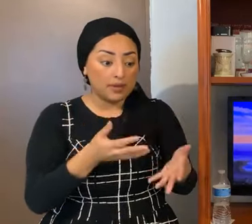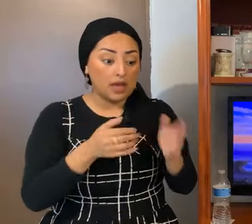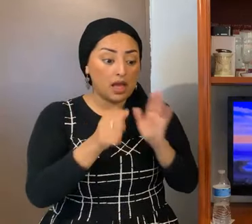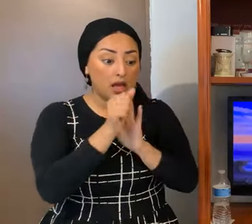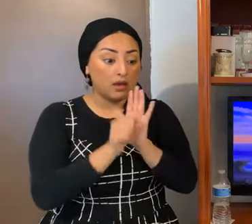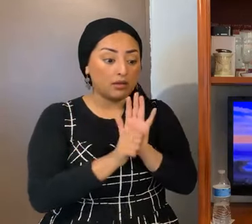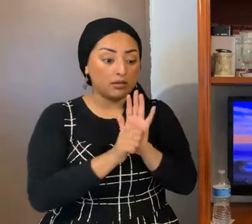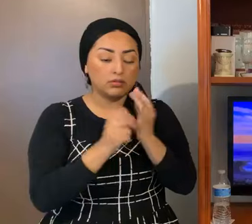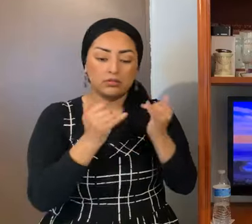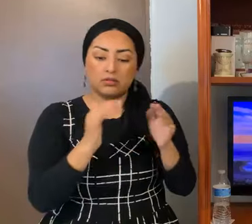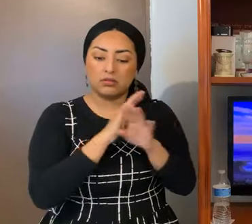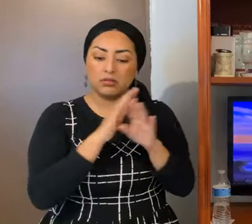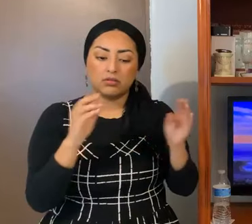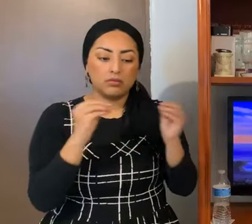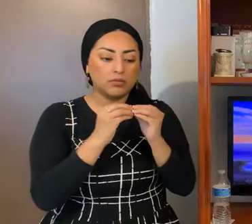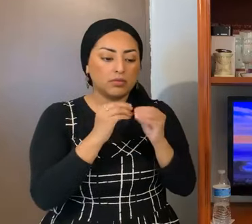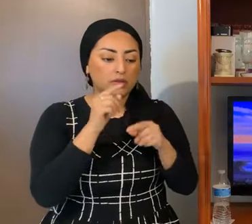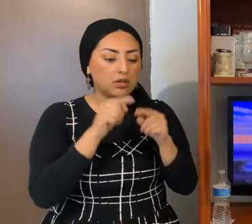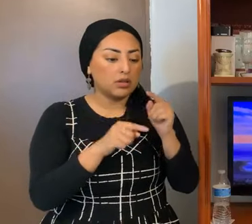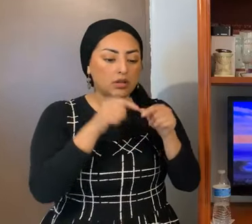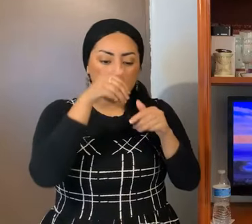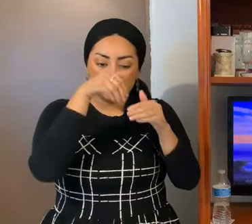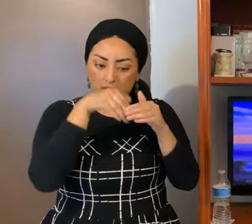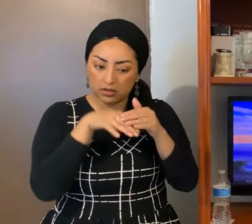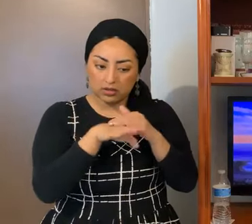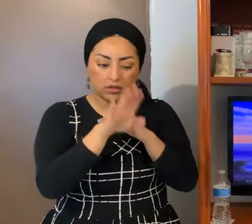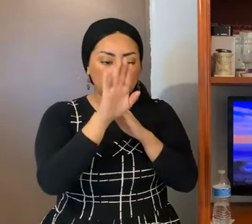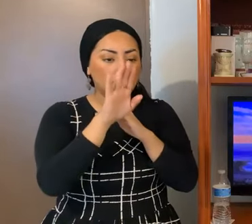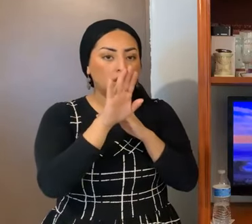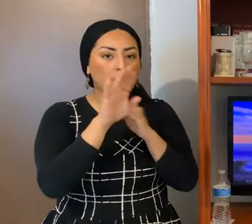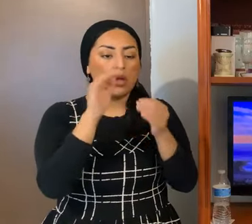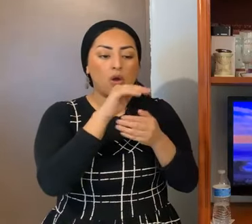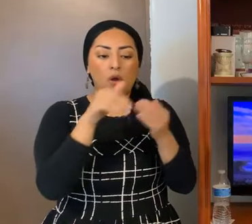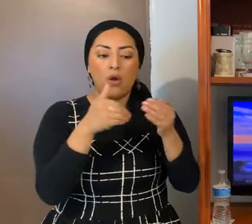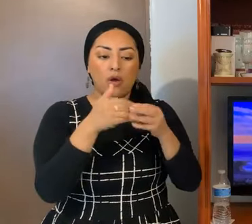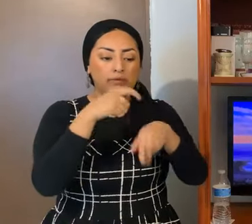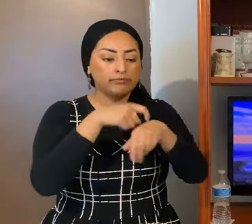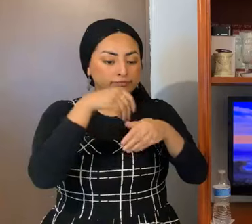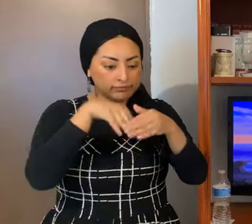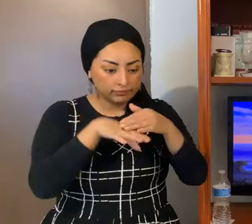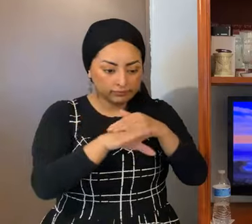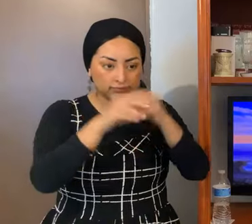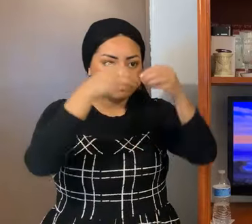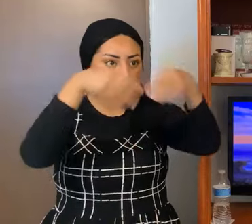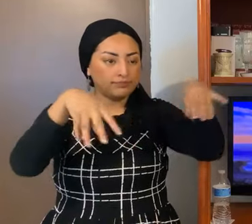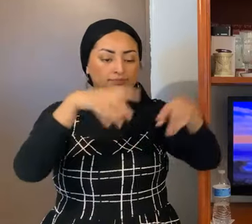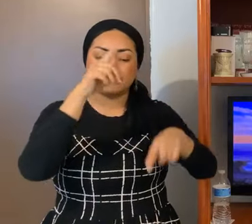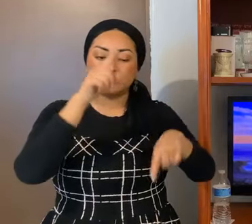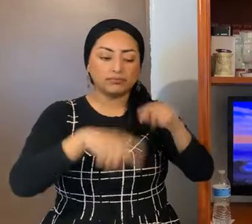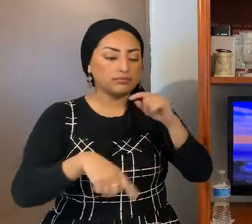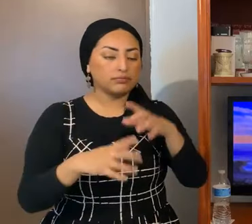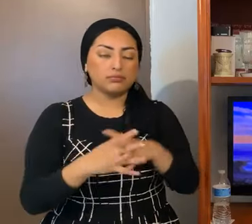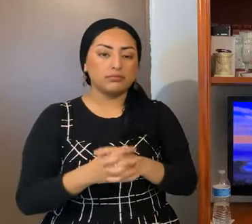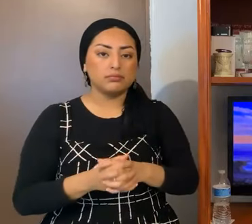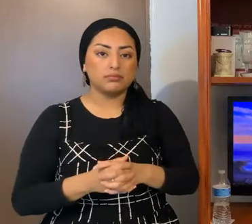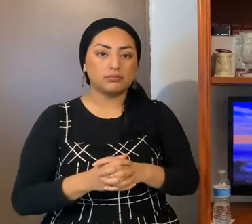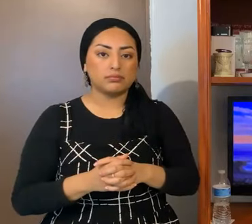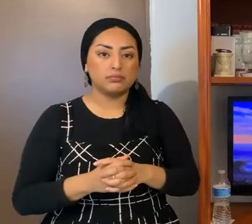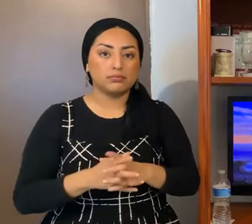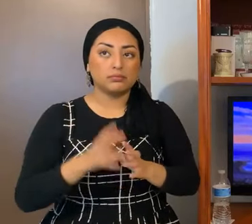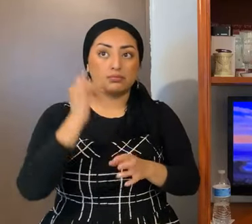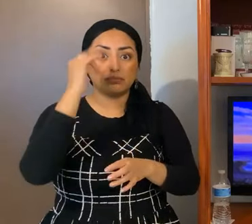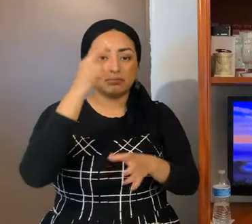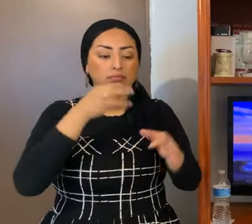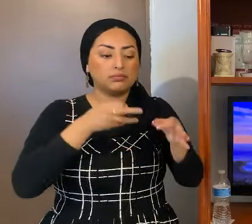Aarón que ya no hagan eso, que ya no va a entrar todo el tiempo al Mishkan detrás del velo. Y entonces da